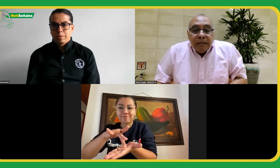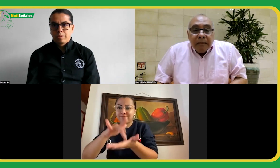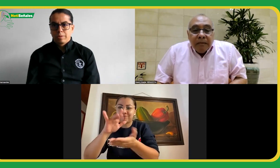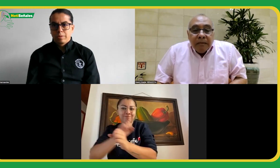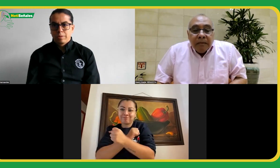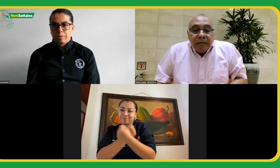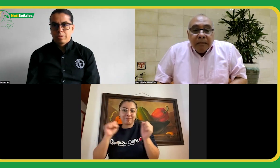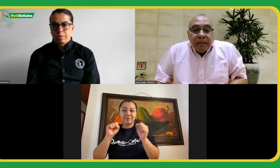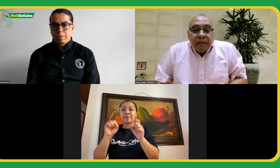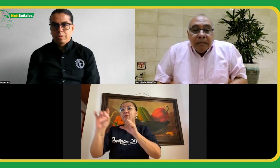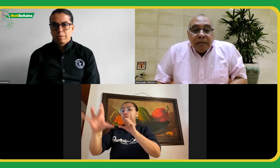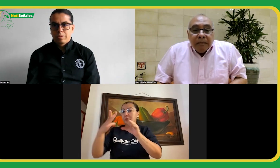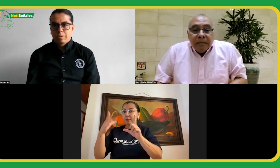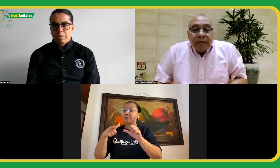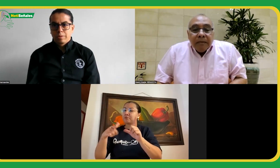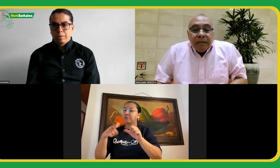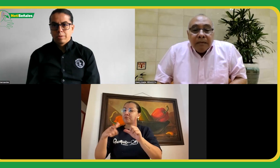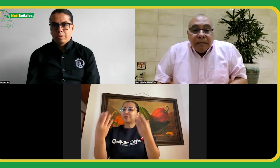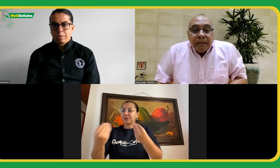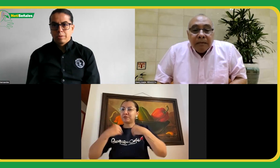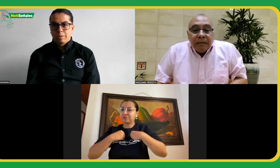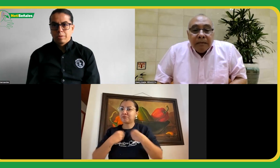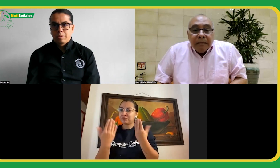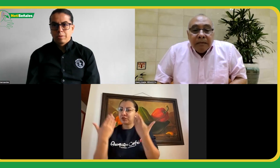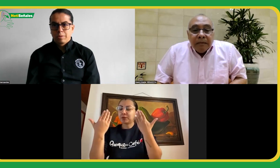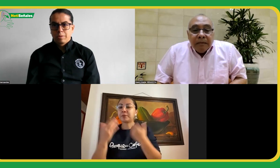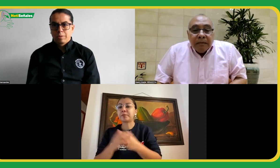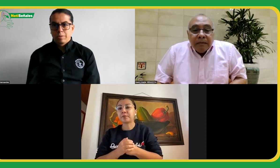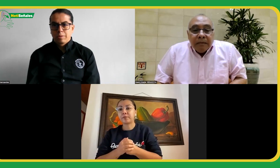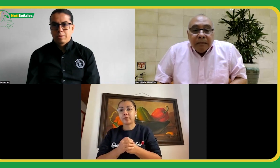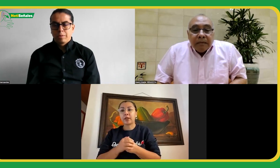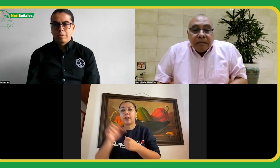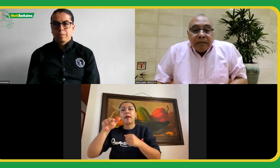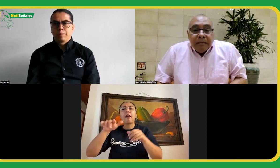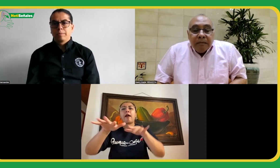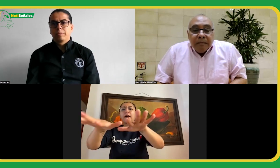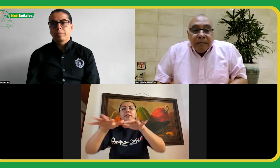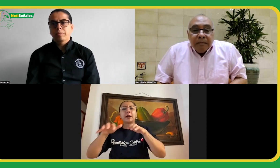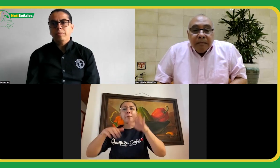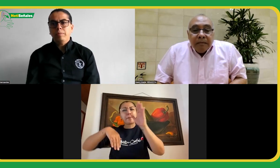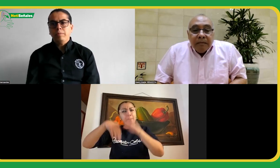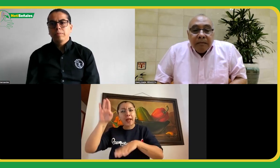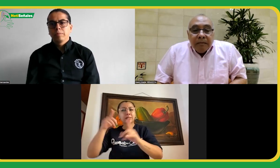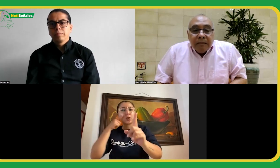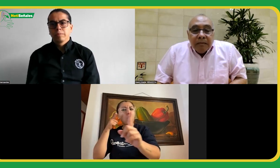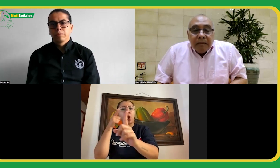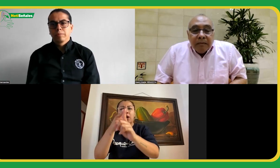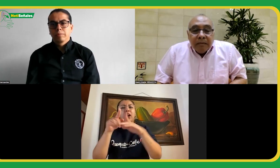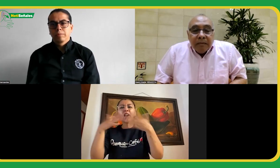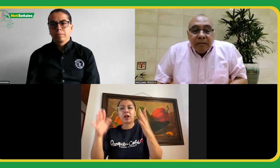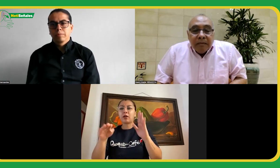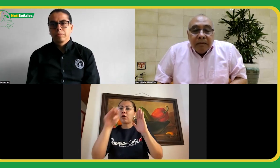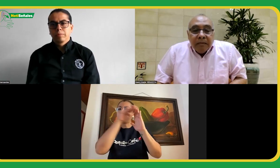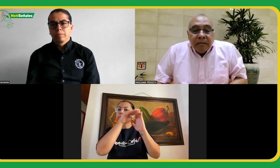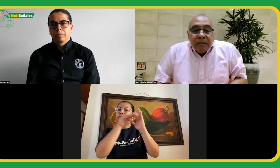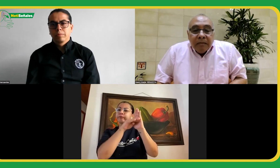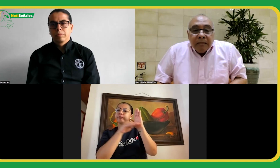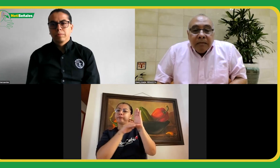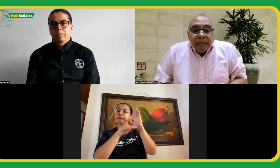presencial, se pudo estar de manera remota y en realidad fue muy bueno. La asamblea tenía como objetivo los puntos que se